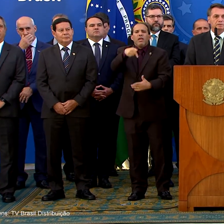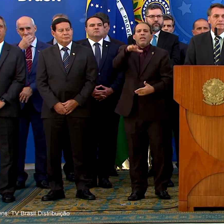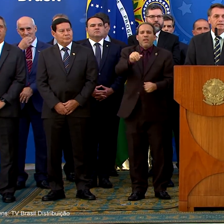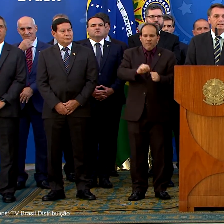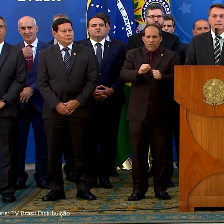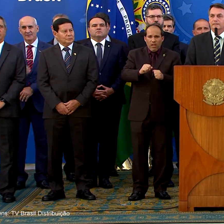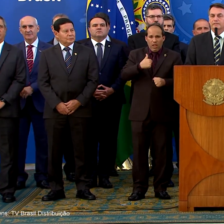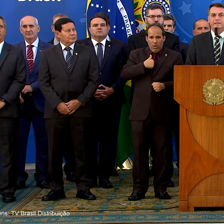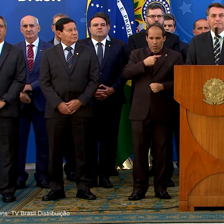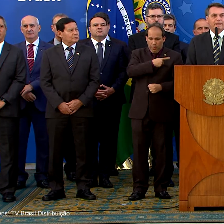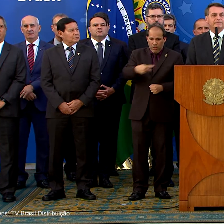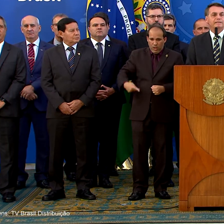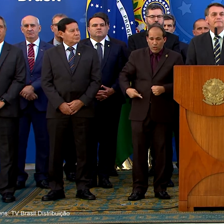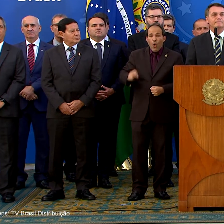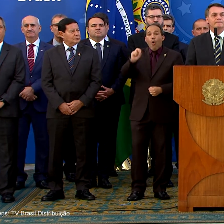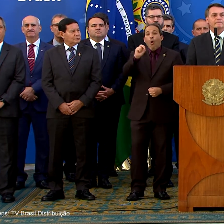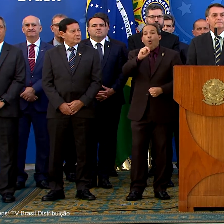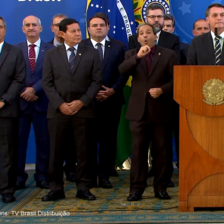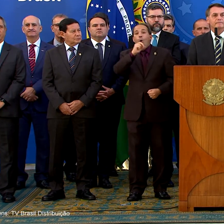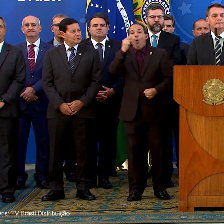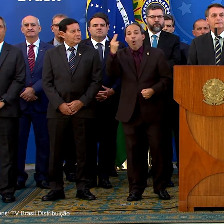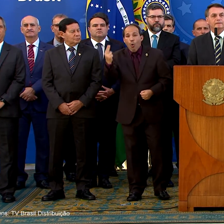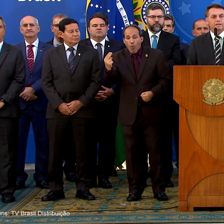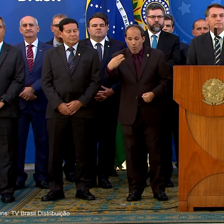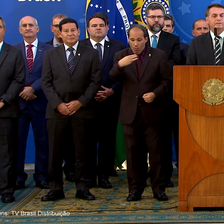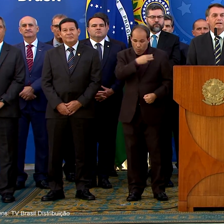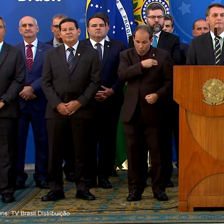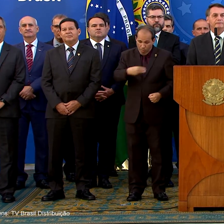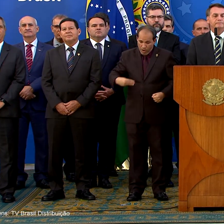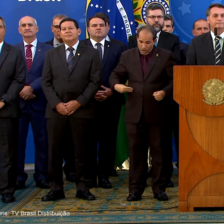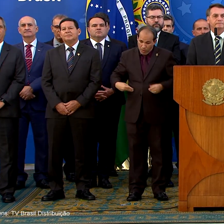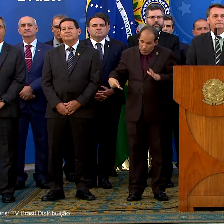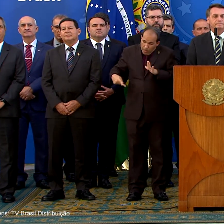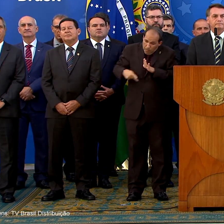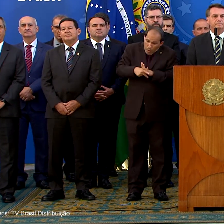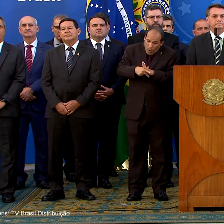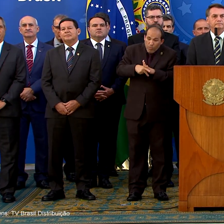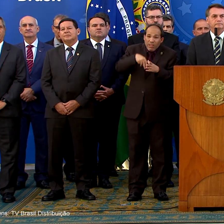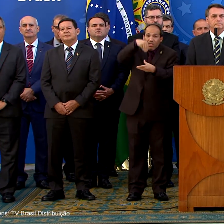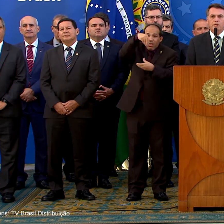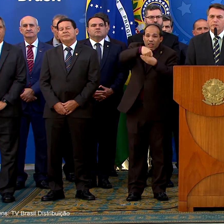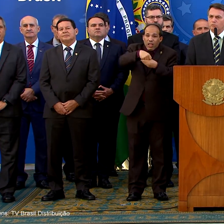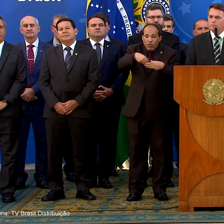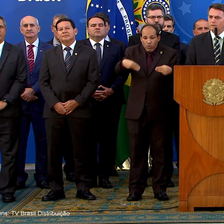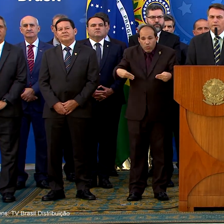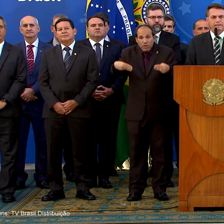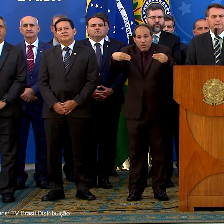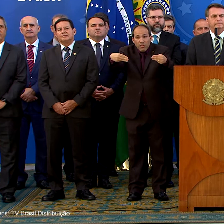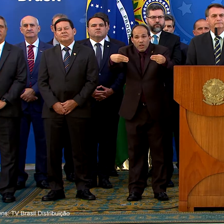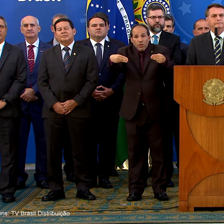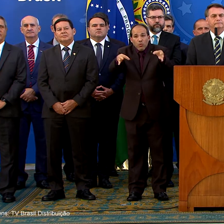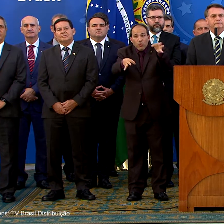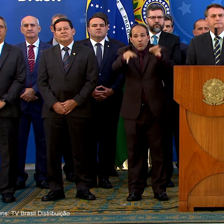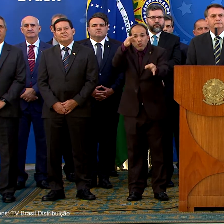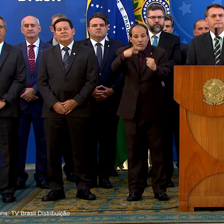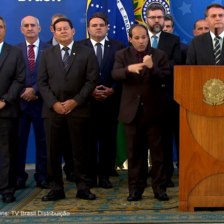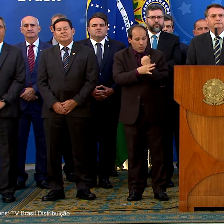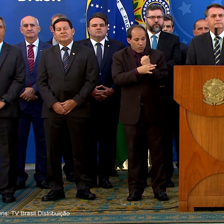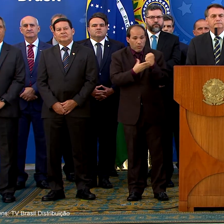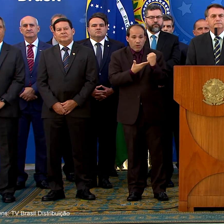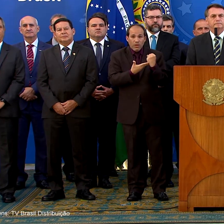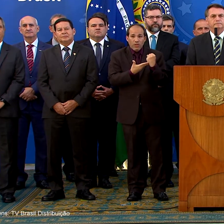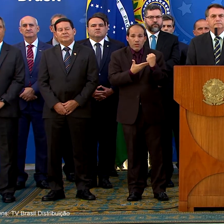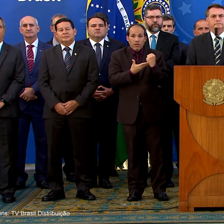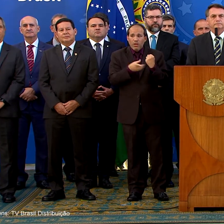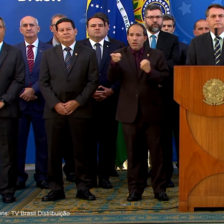ministro da pasta é responsável e esse incômodo ele